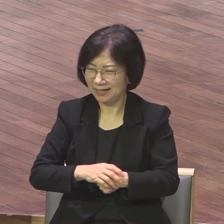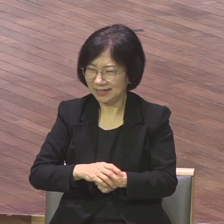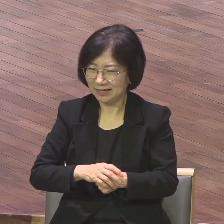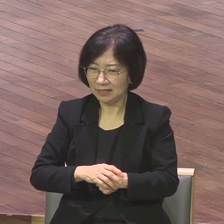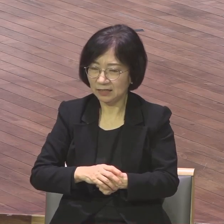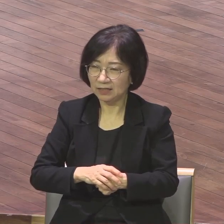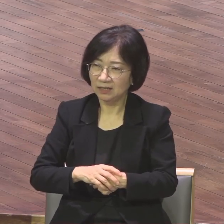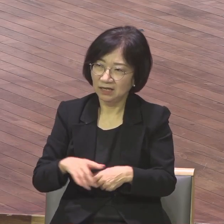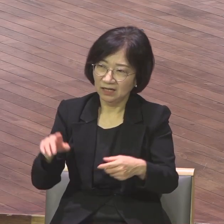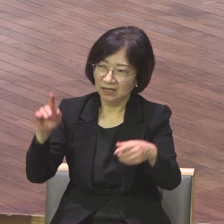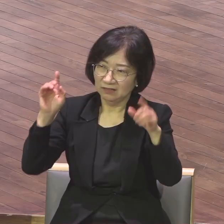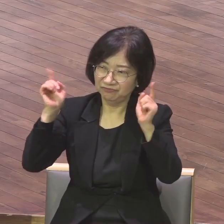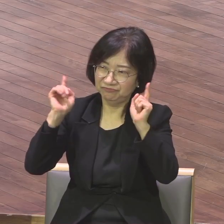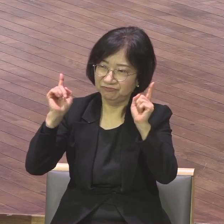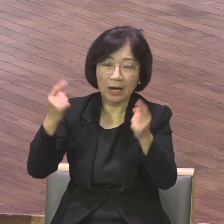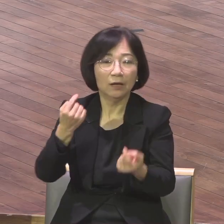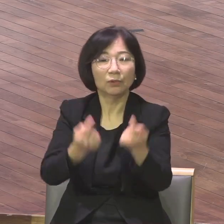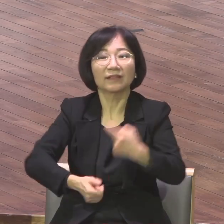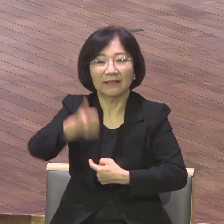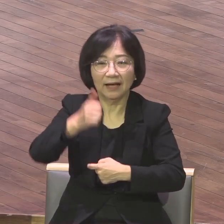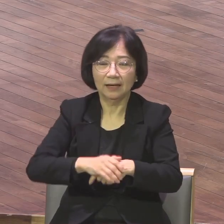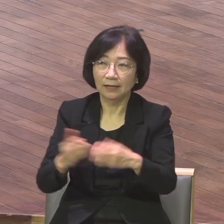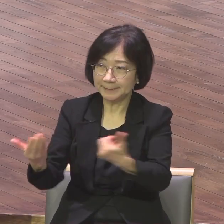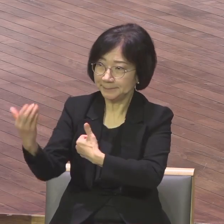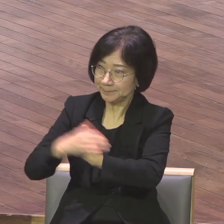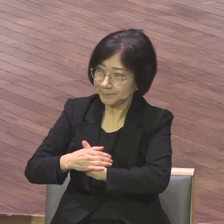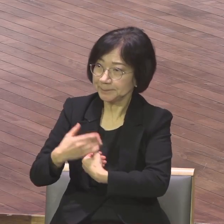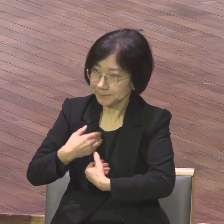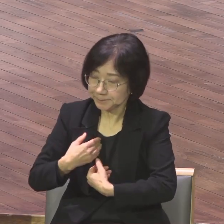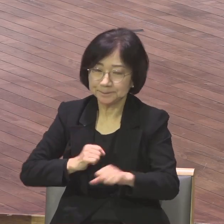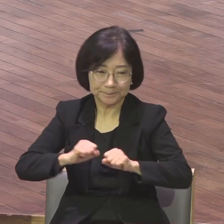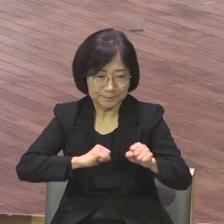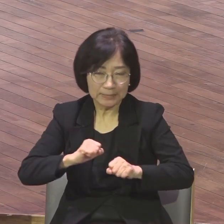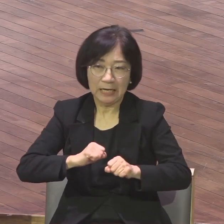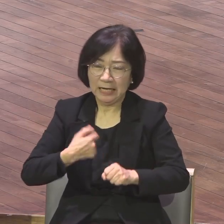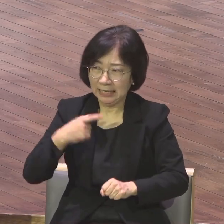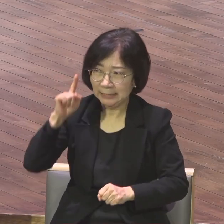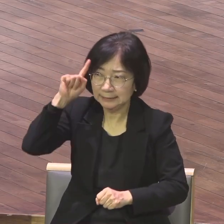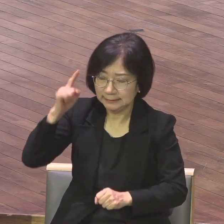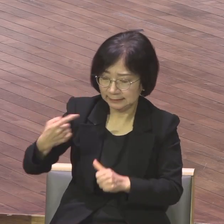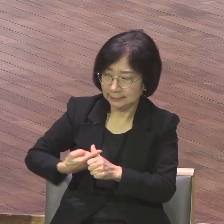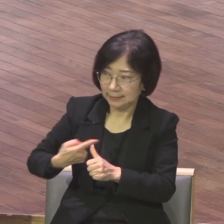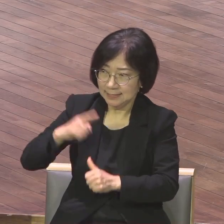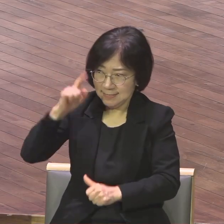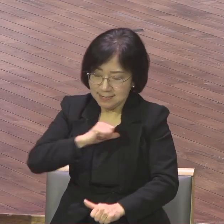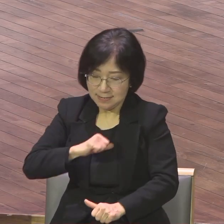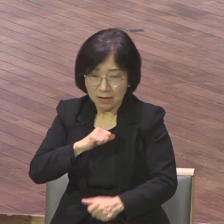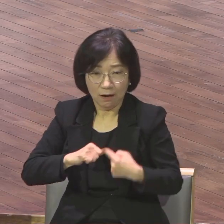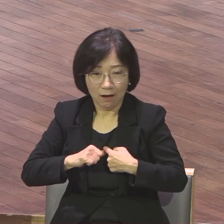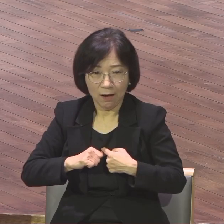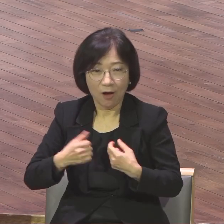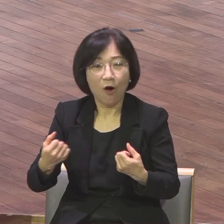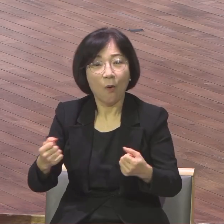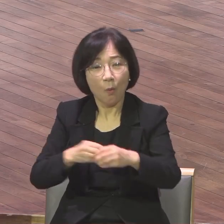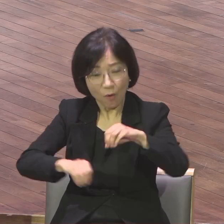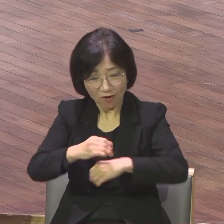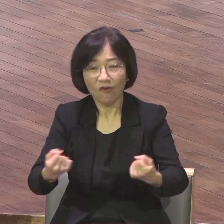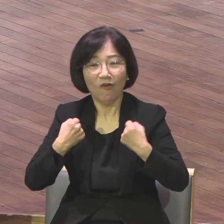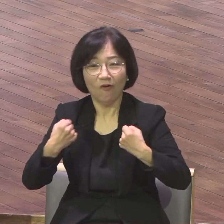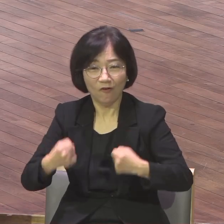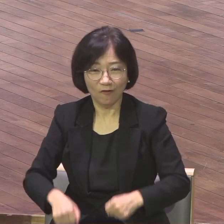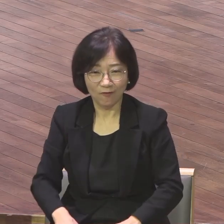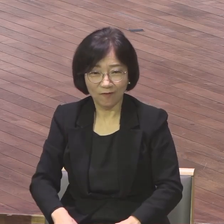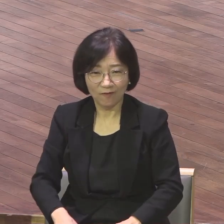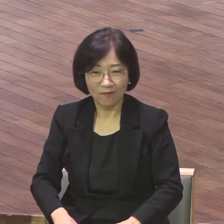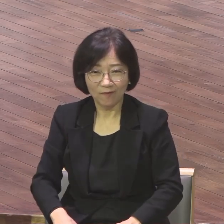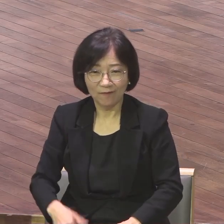필요해요. 긴장. 그러니까 적당한 긴장, 적당한 스트레스도 필요해요. 그러니까 일이 있다는 게 이게